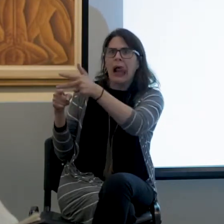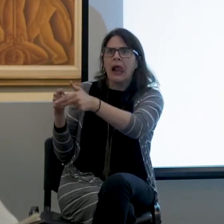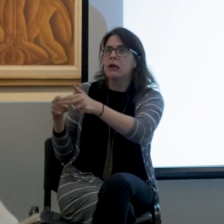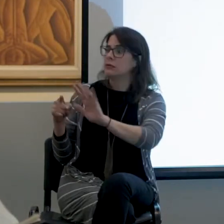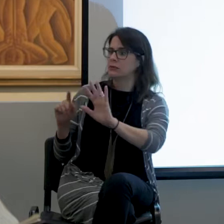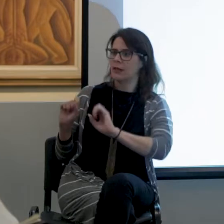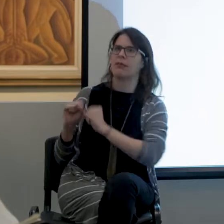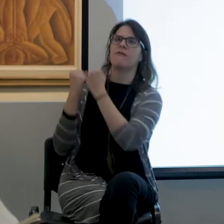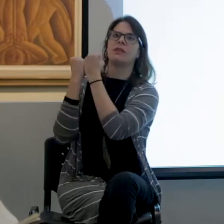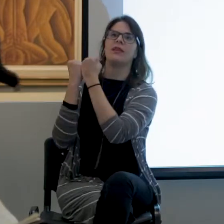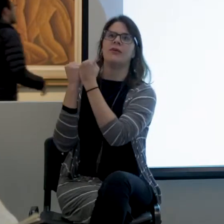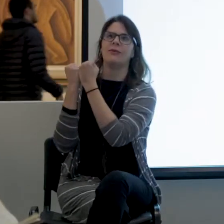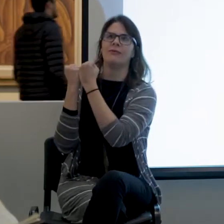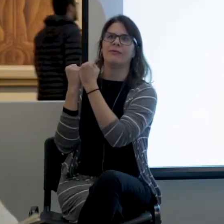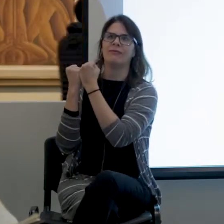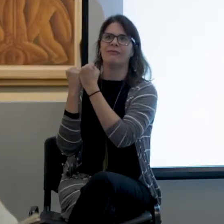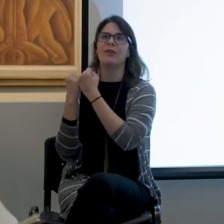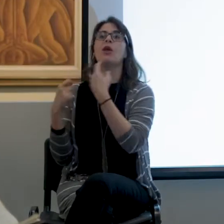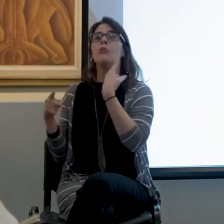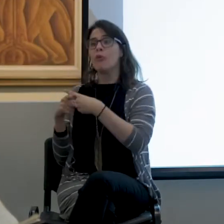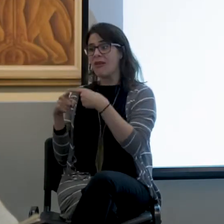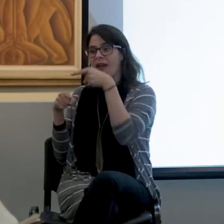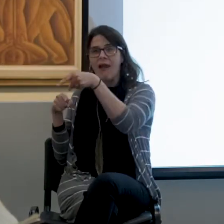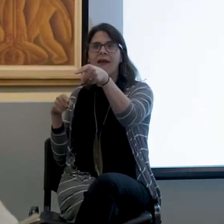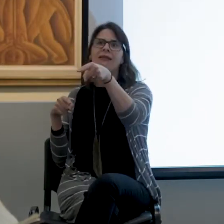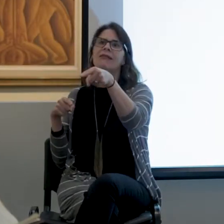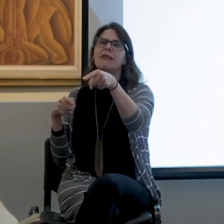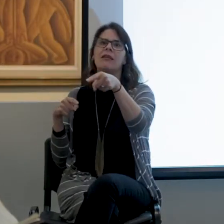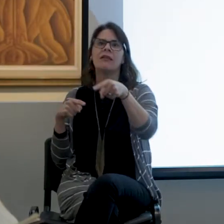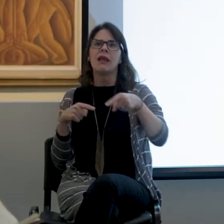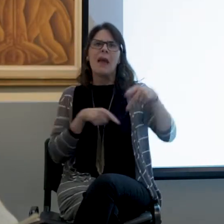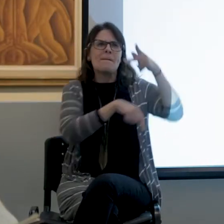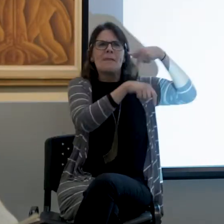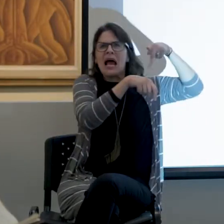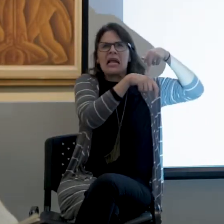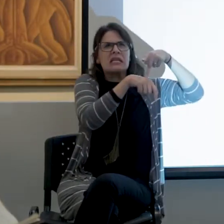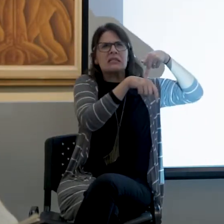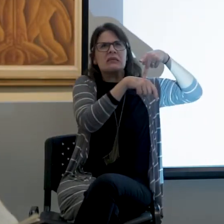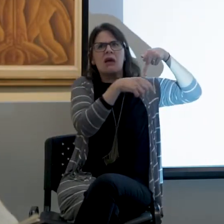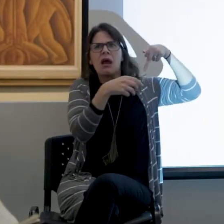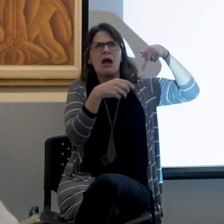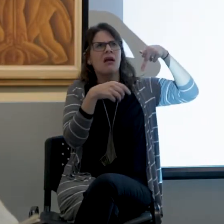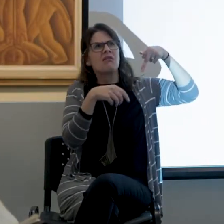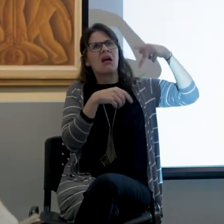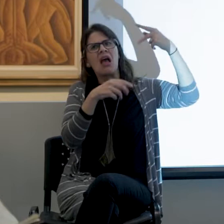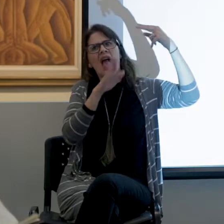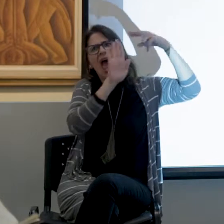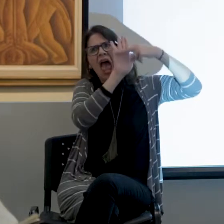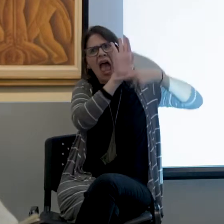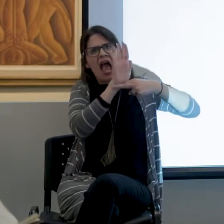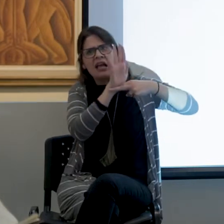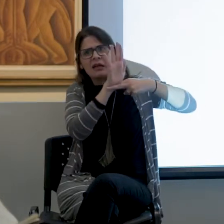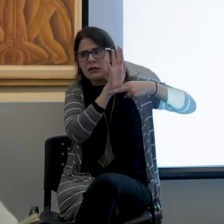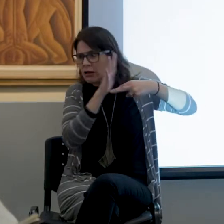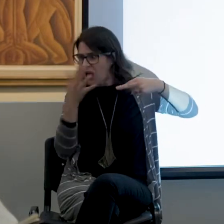imorais, antinacionais, antissociais, pedófilos.